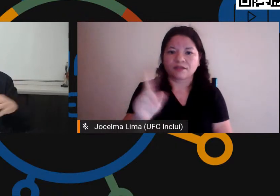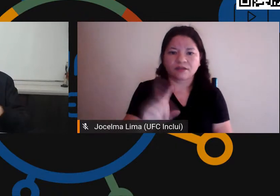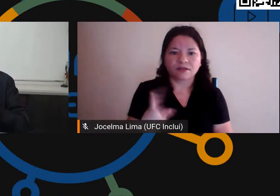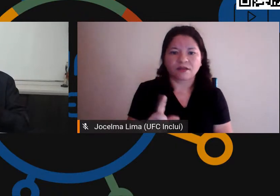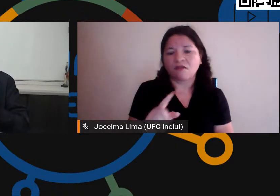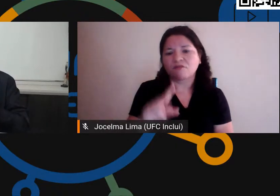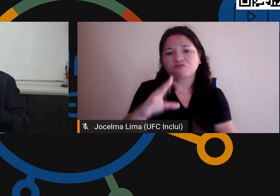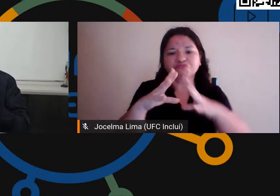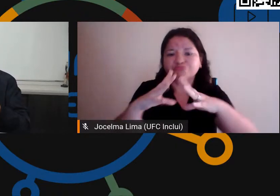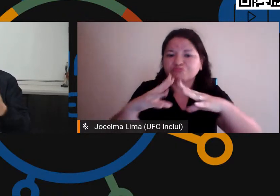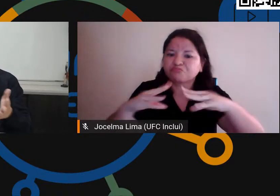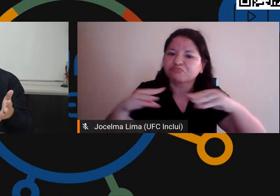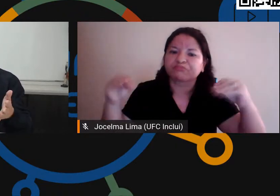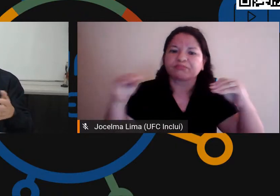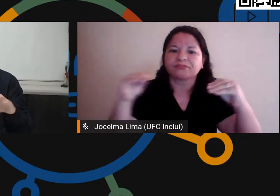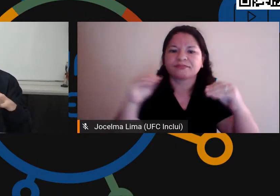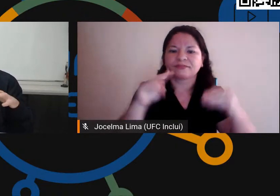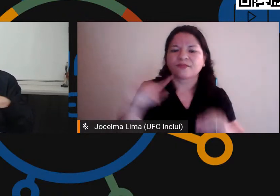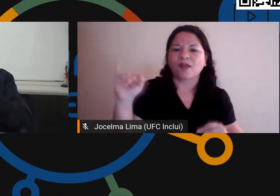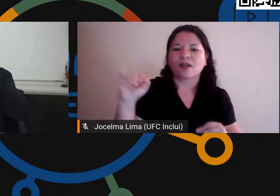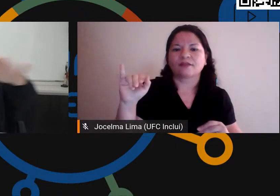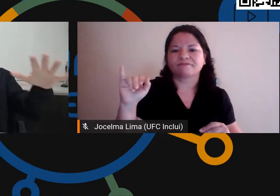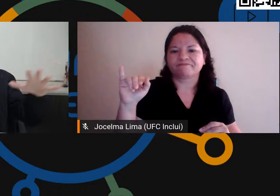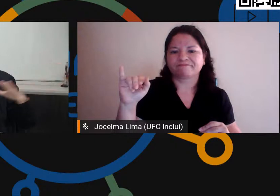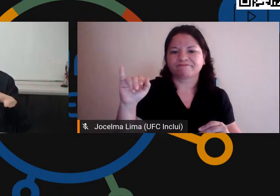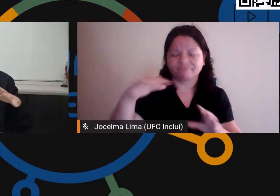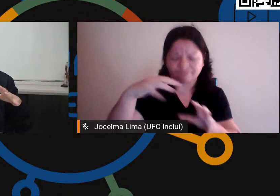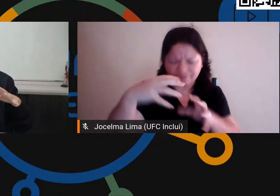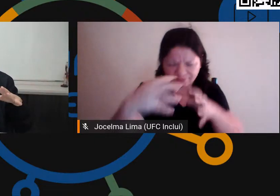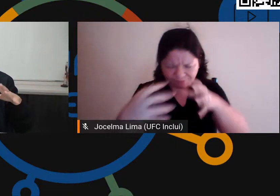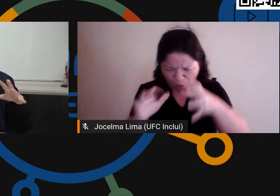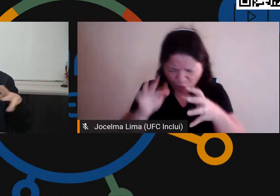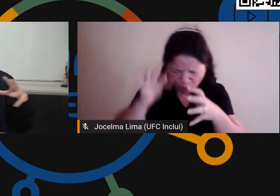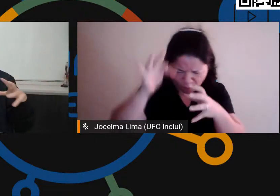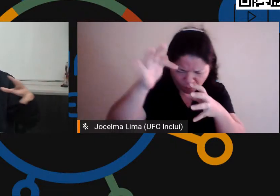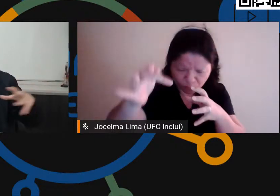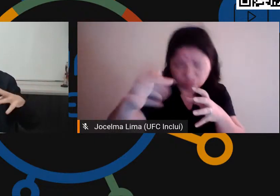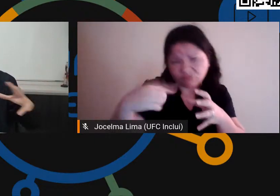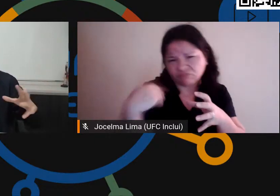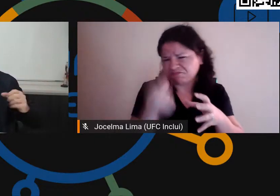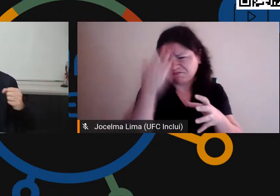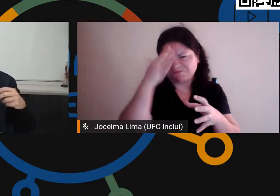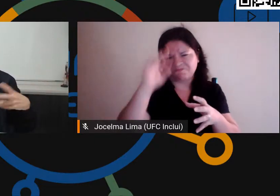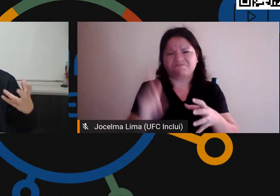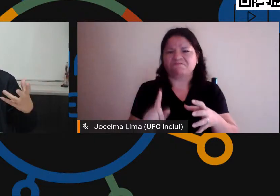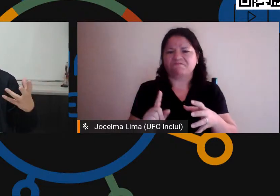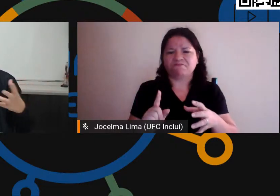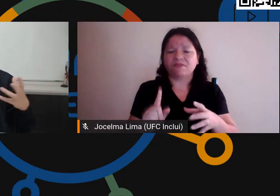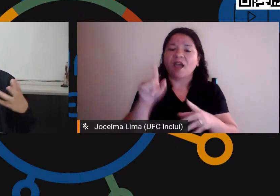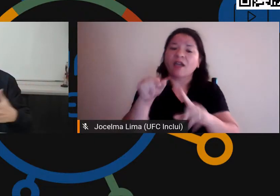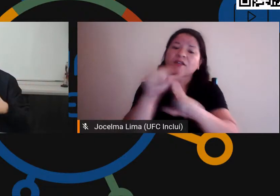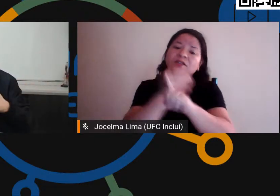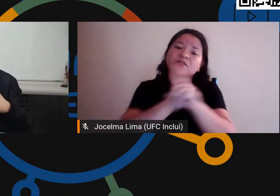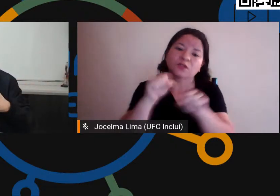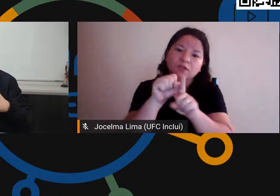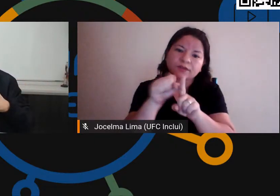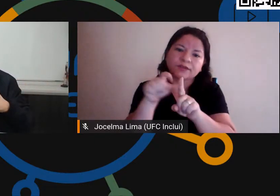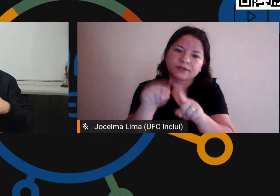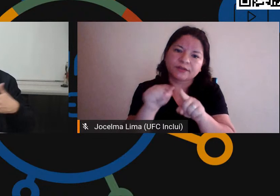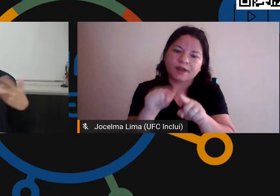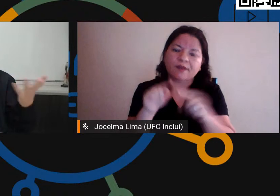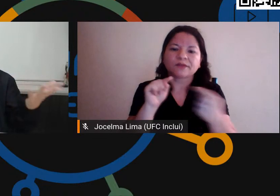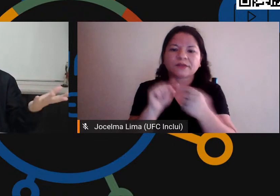de cristal. Não é? Ninguém tem bola de cristal. É uma questão social. Né? É uma parte sociológica que determina o que é